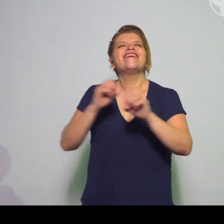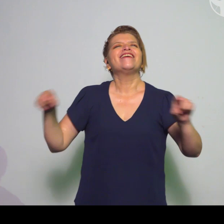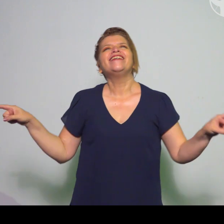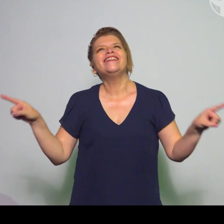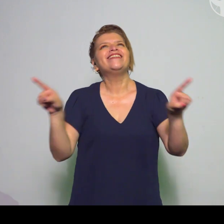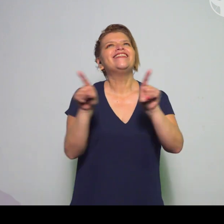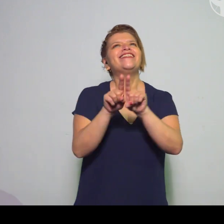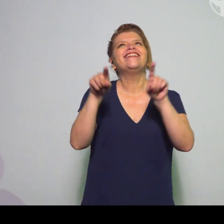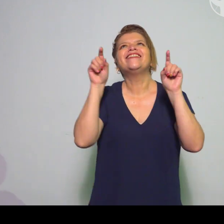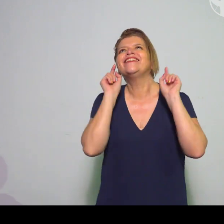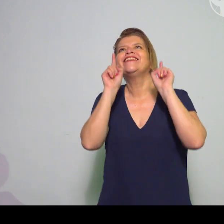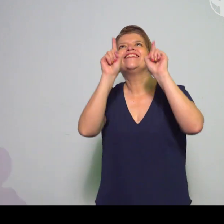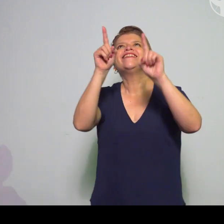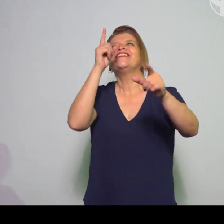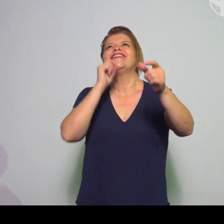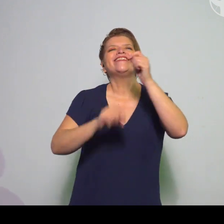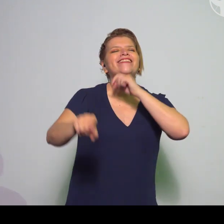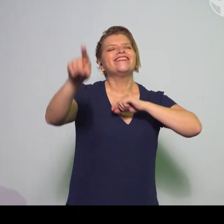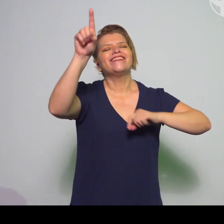Así eres tú.